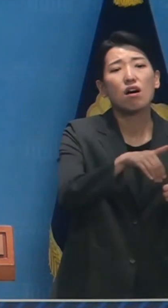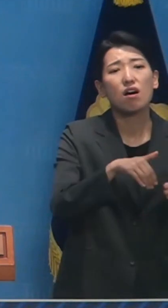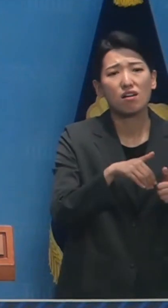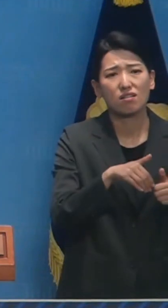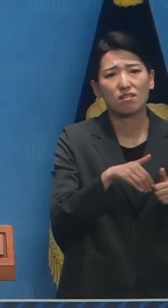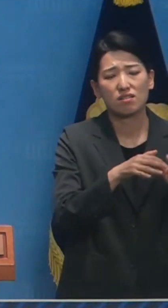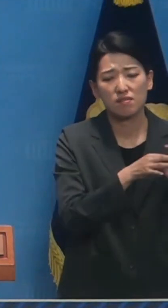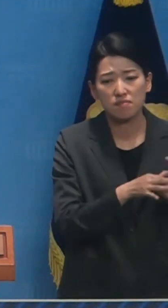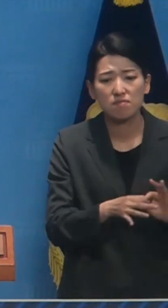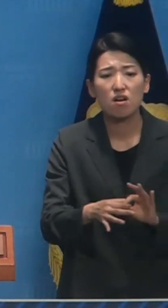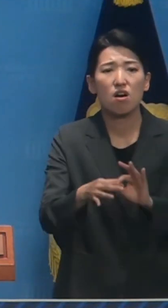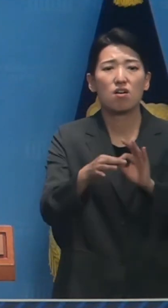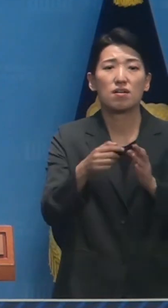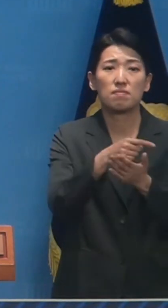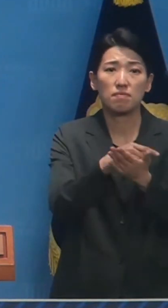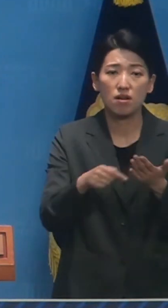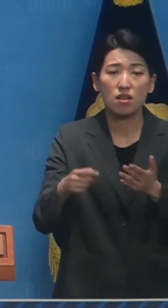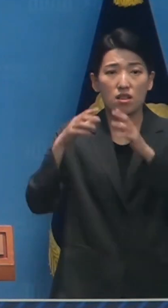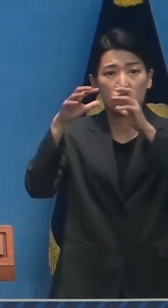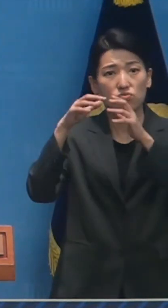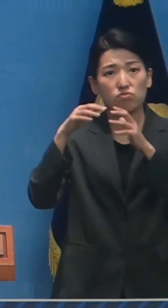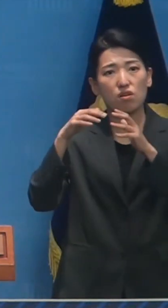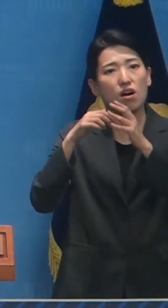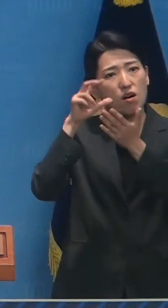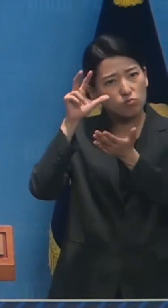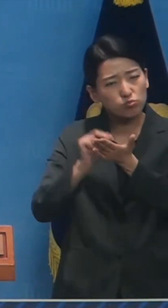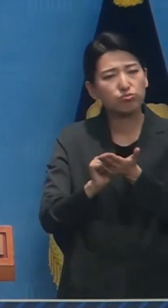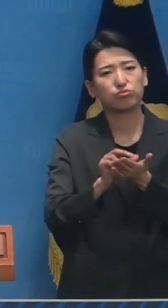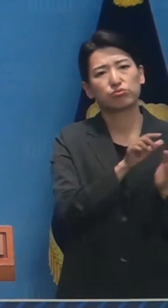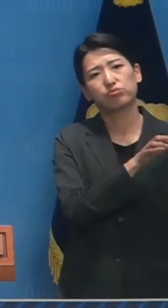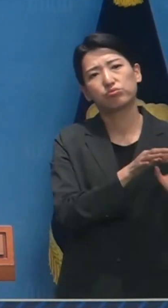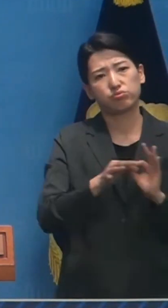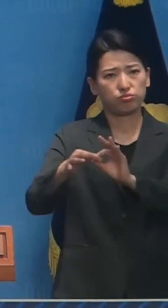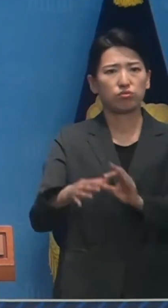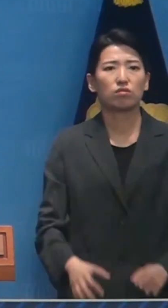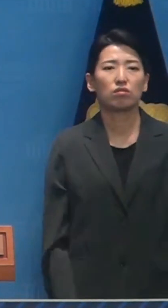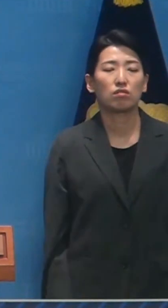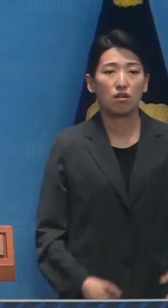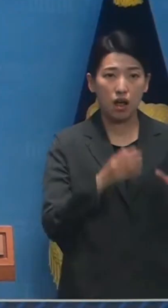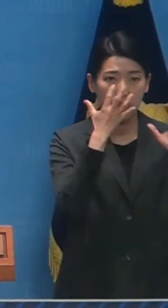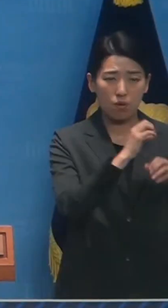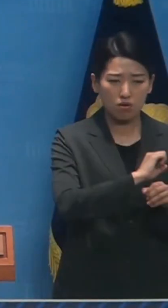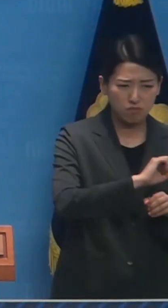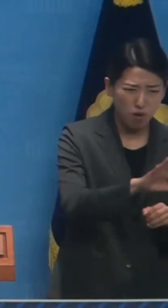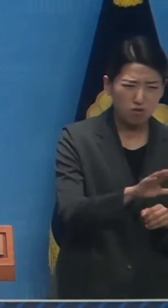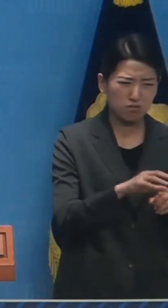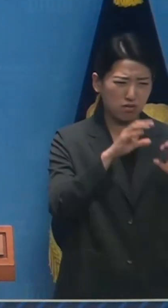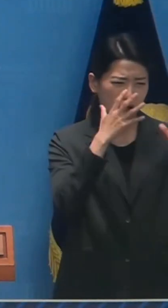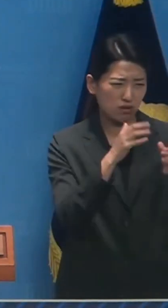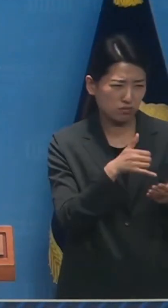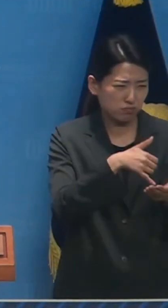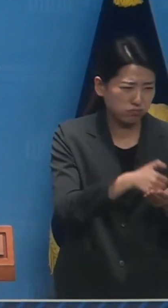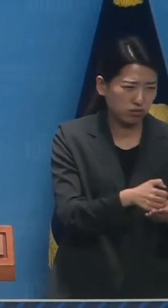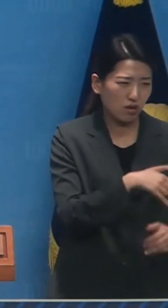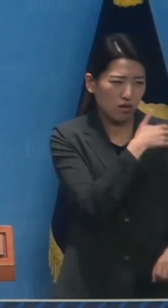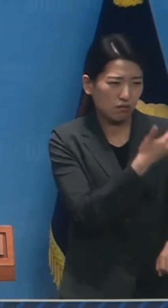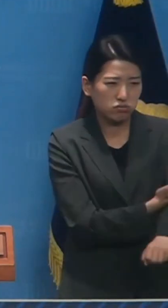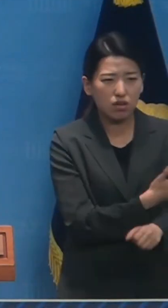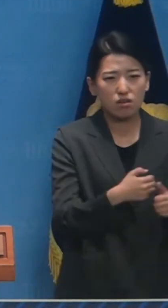피해까지 국가와 사회의 문제점으로 대두되고 있다. 아동 유기 그 자체가 주는